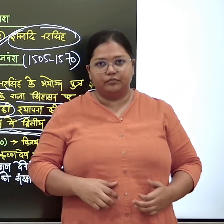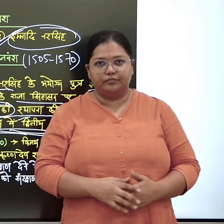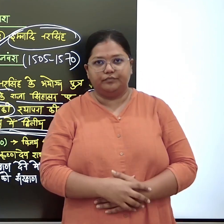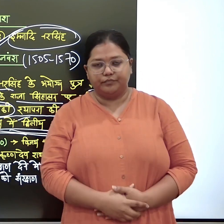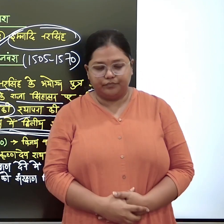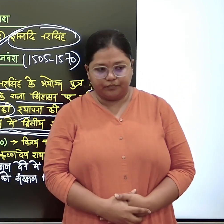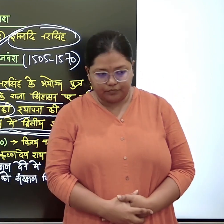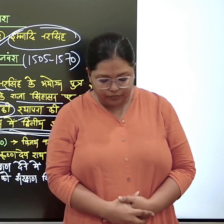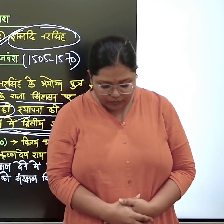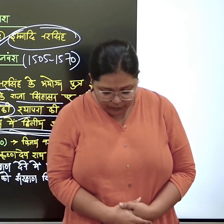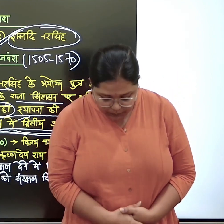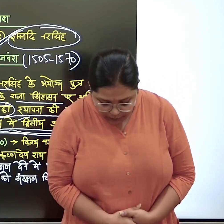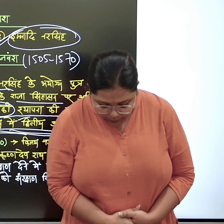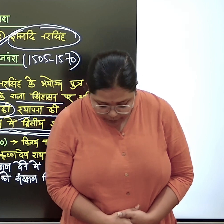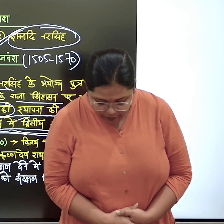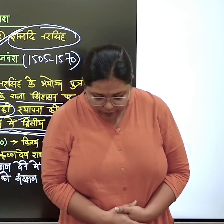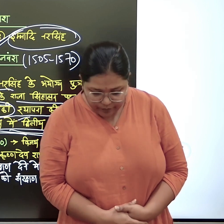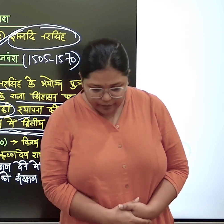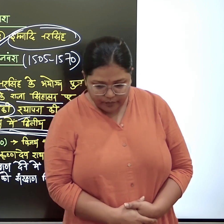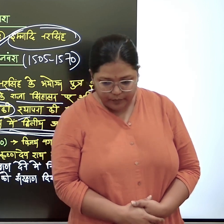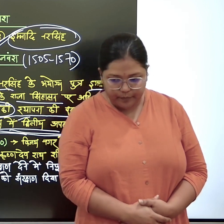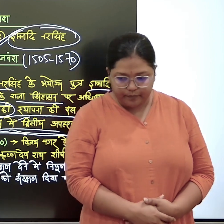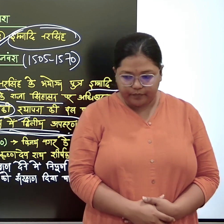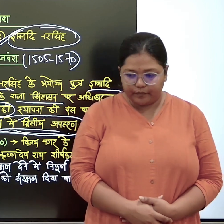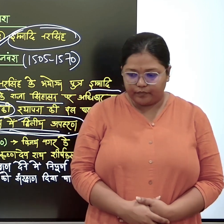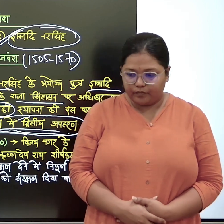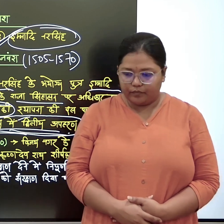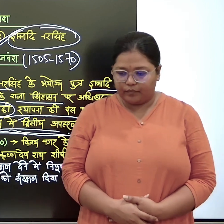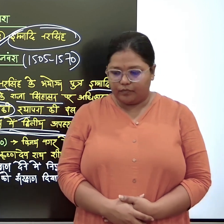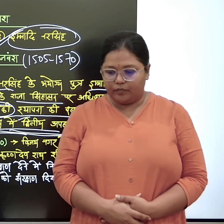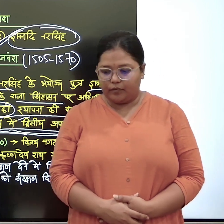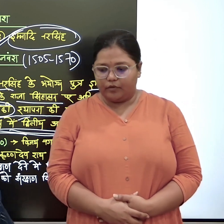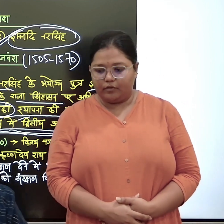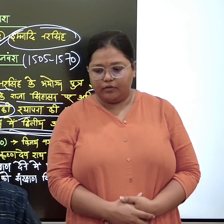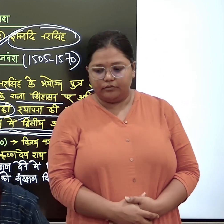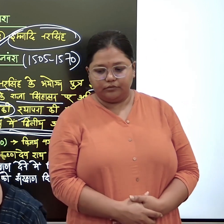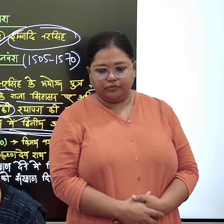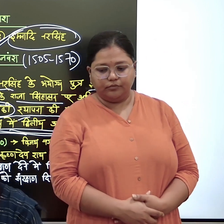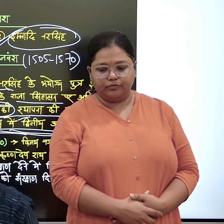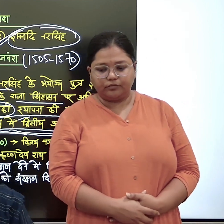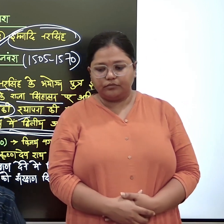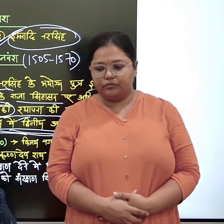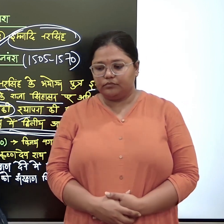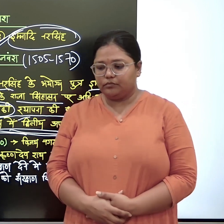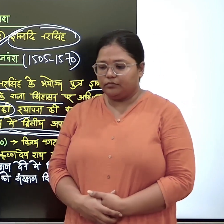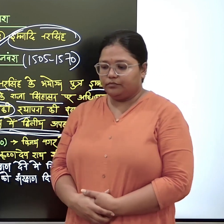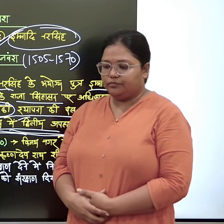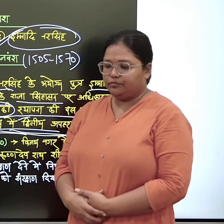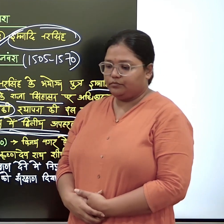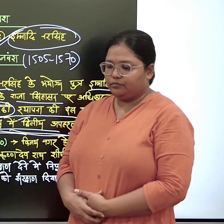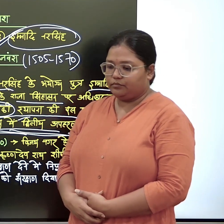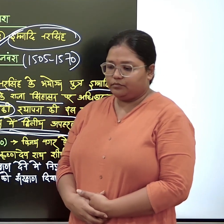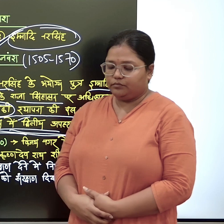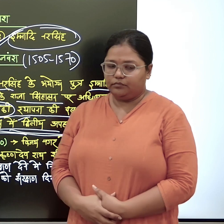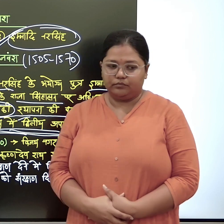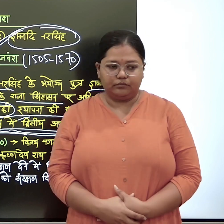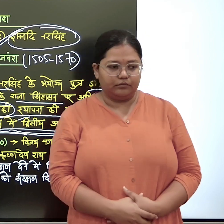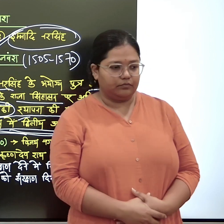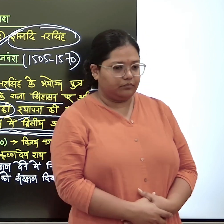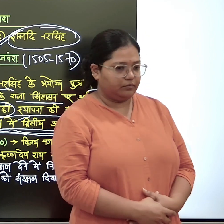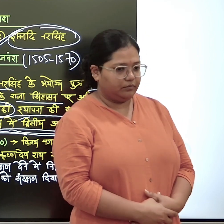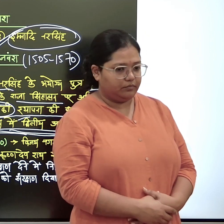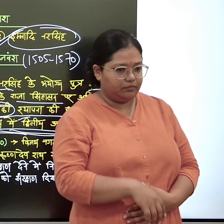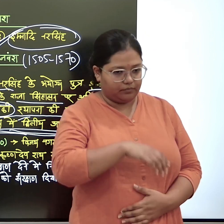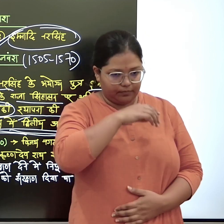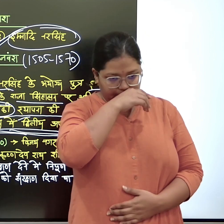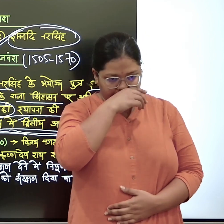हैं। ठीक, तो ये थे वीर नरसिंह, इनके बारे में इतना ही है। तो